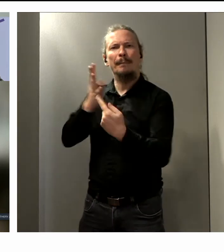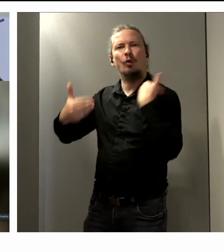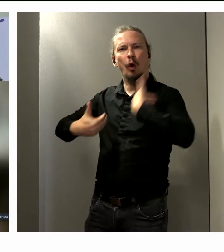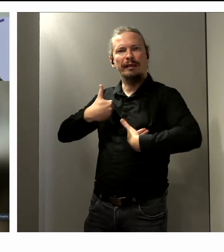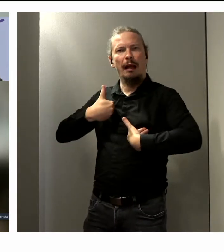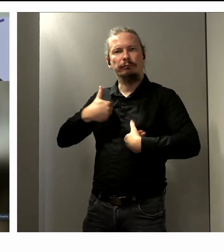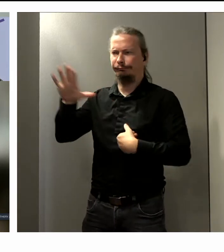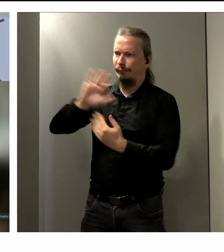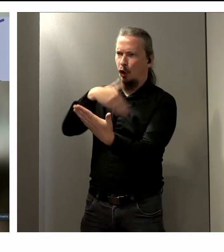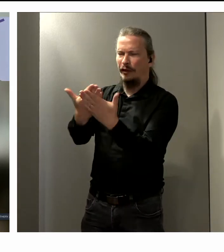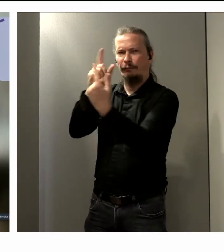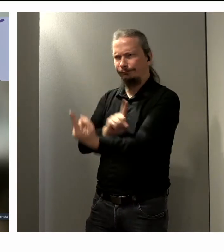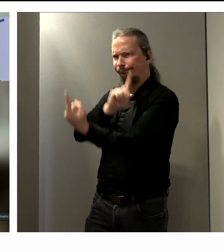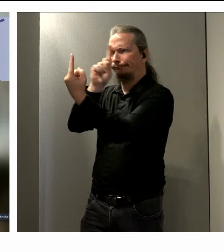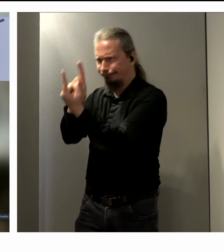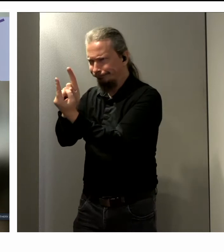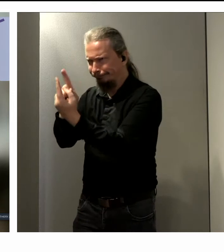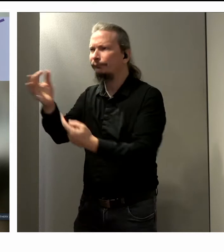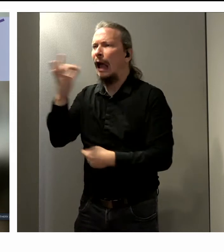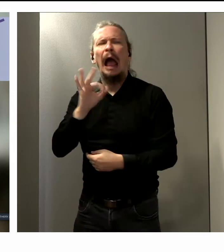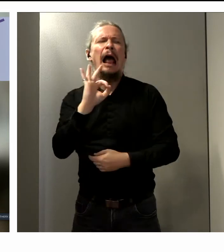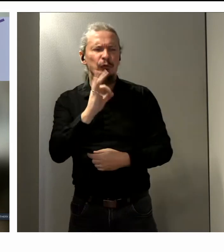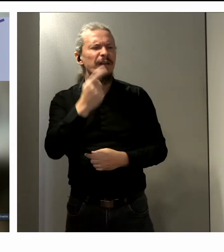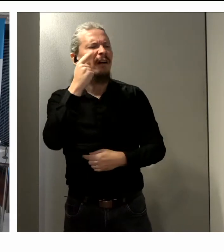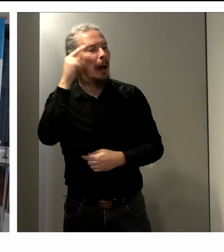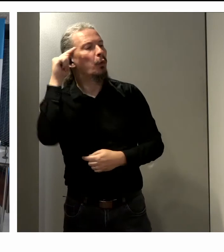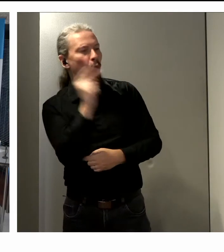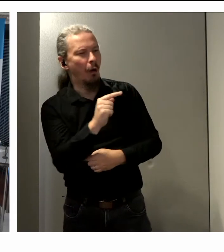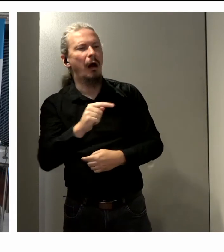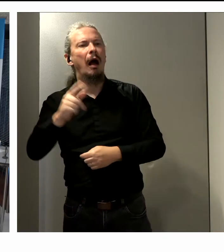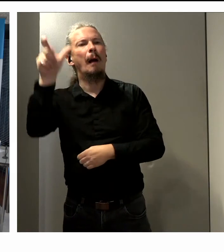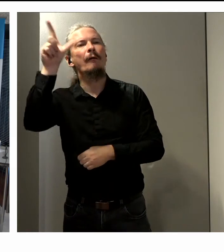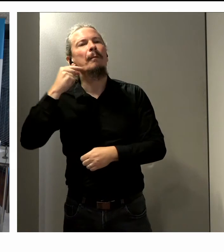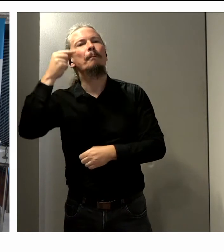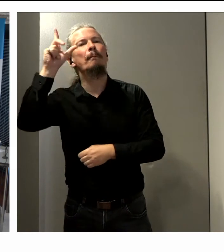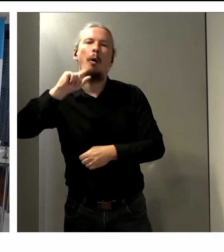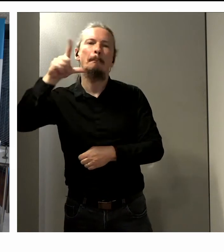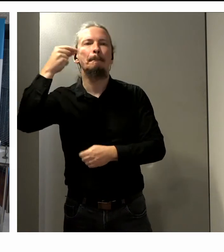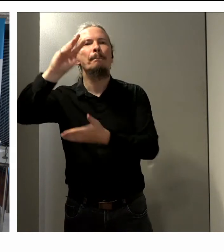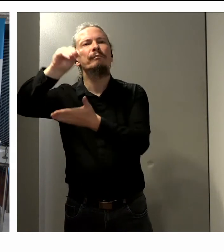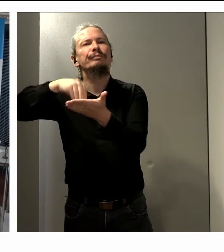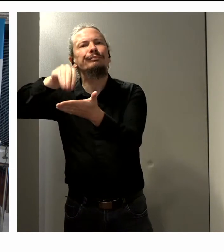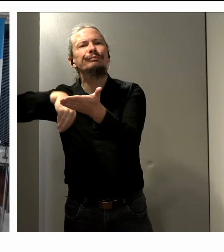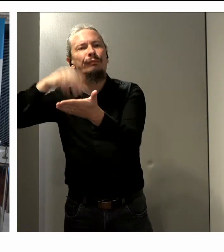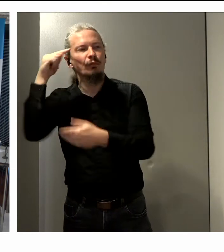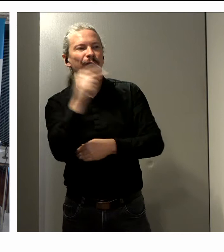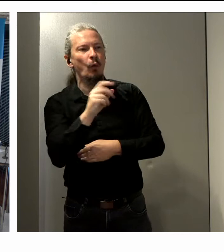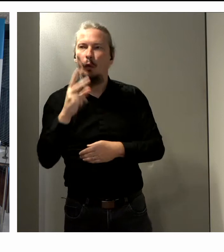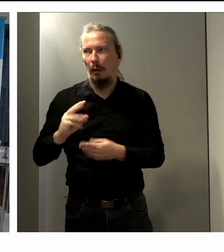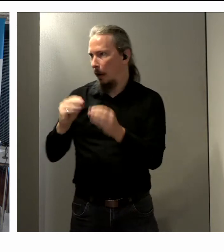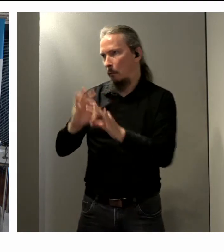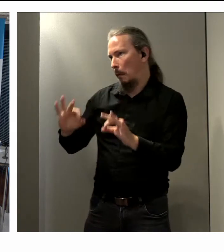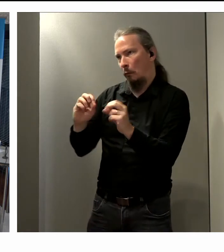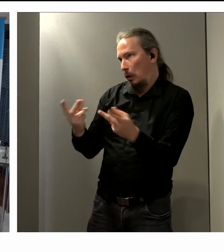un rendez-vous et on vous dit on va recruter un preneur ou une preneuse de notes. Jusqu'ici, pas de problème. Sauf qu'à titre personnel, je